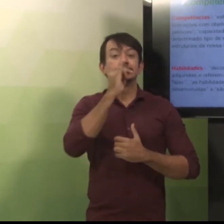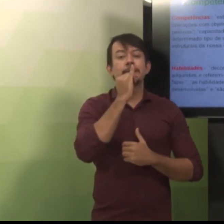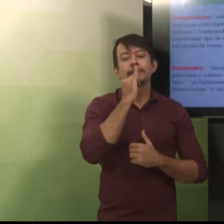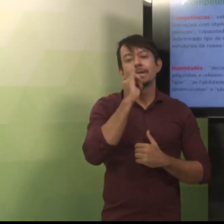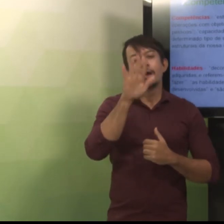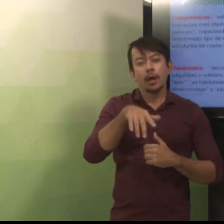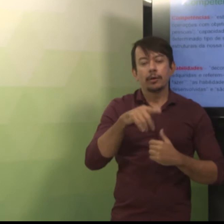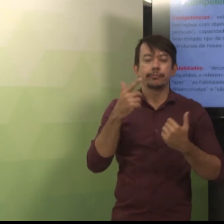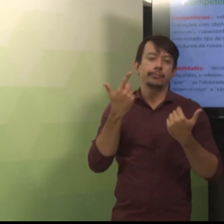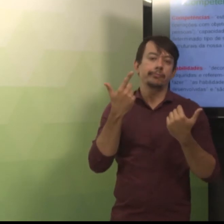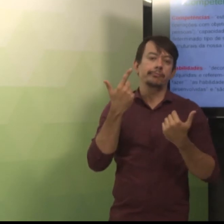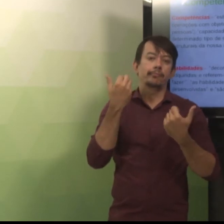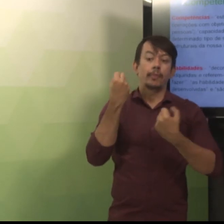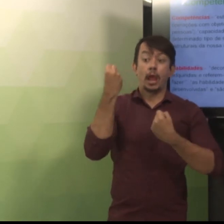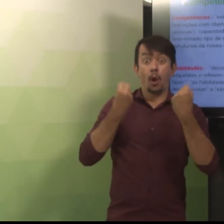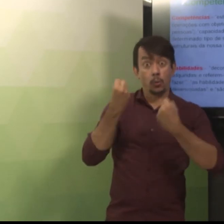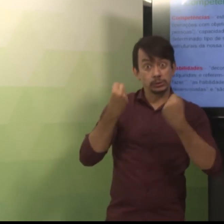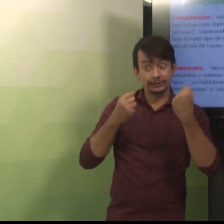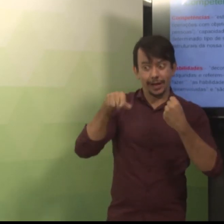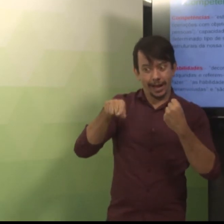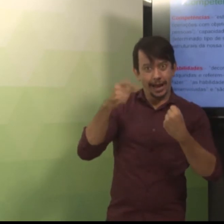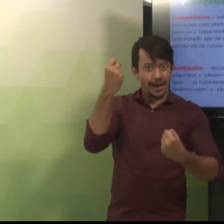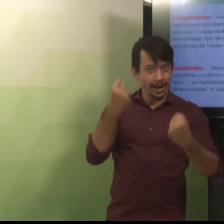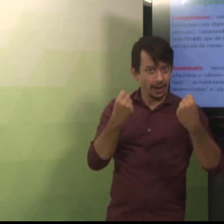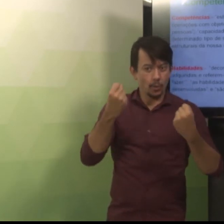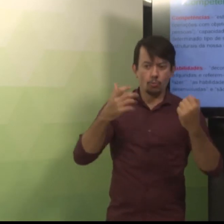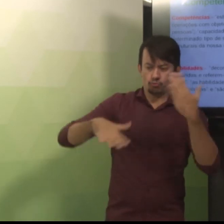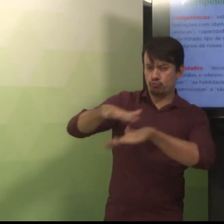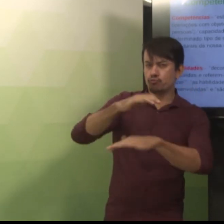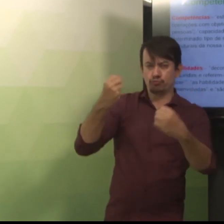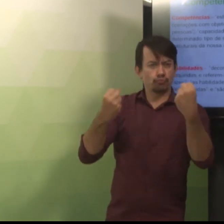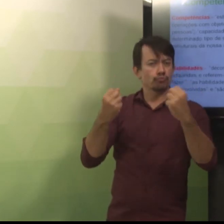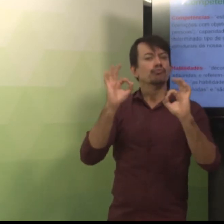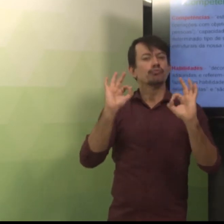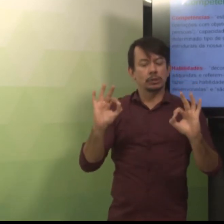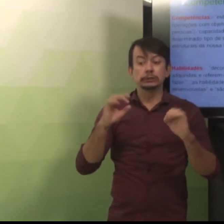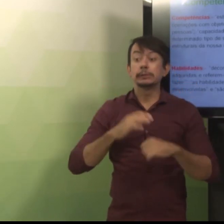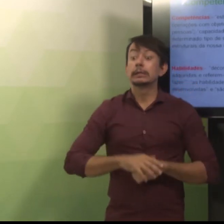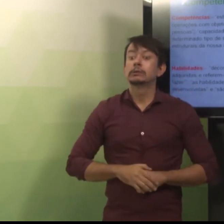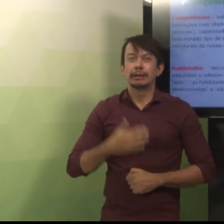utilizar aqui uma metáfora. Por exemplo, eu tenho um carro